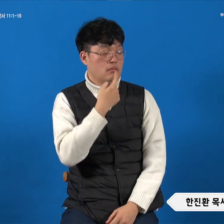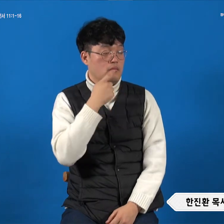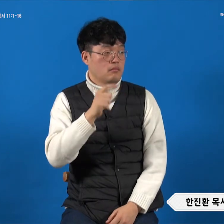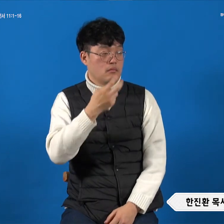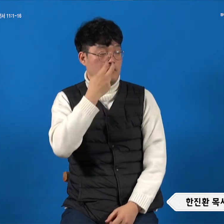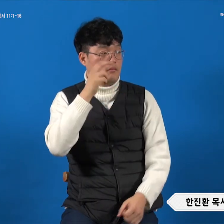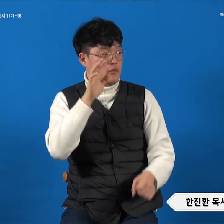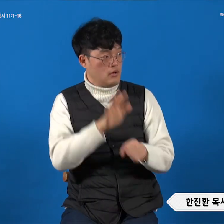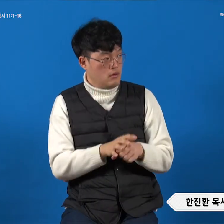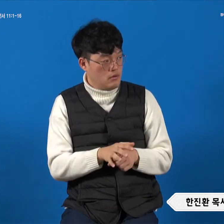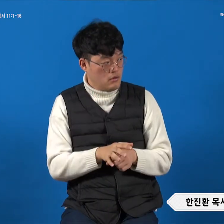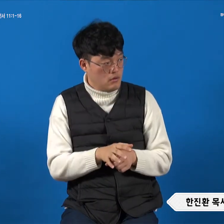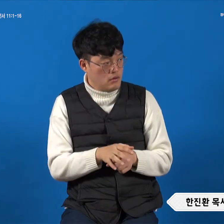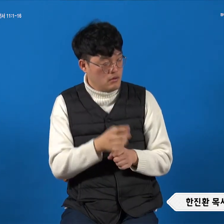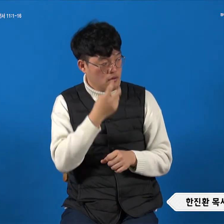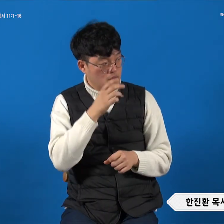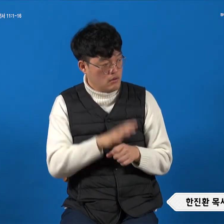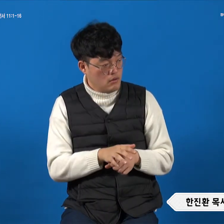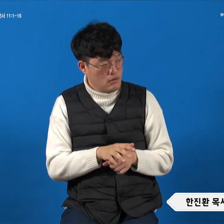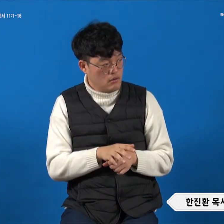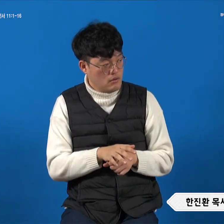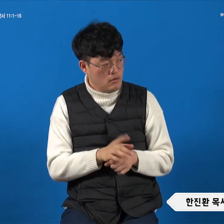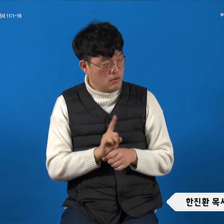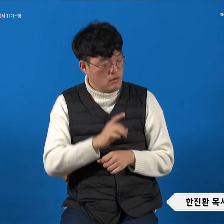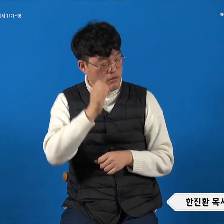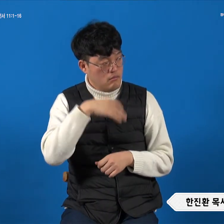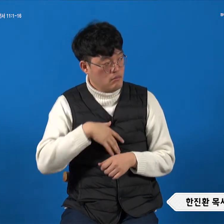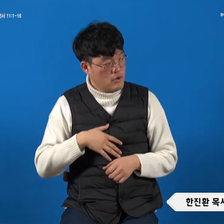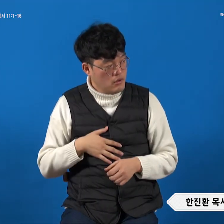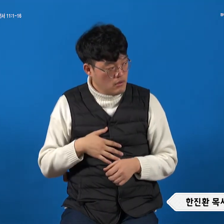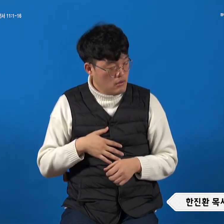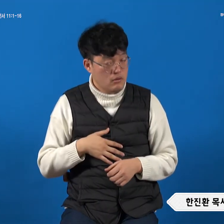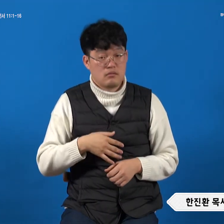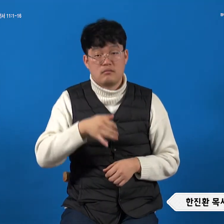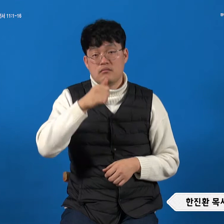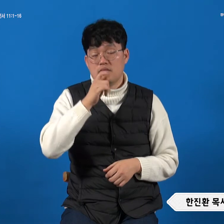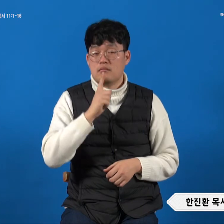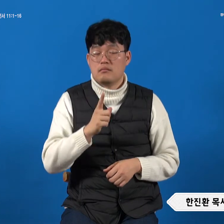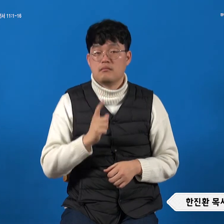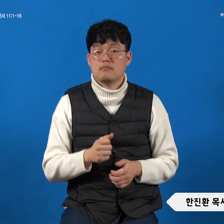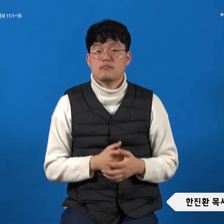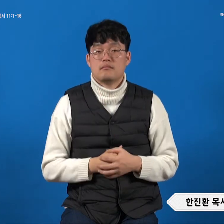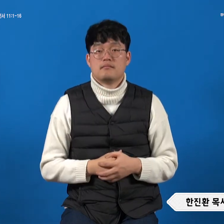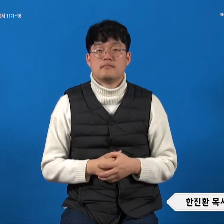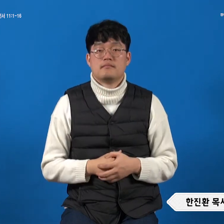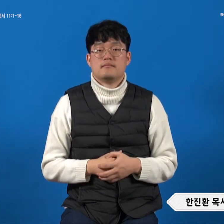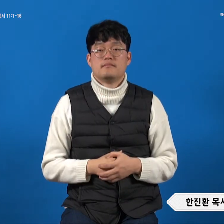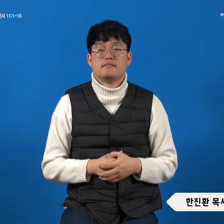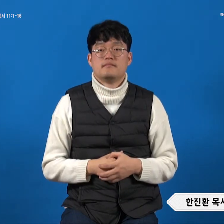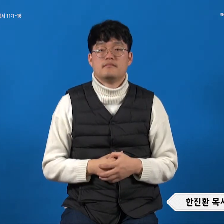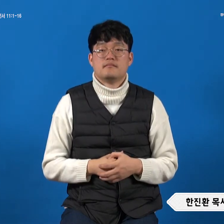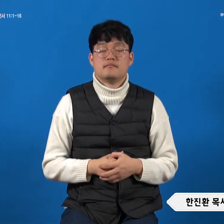장로님이 할 말이 없어서 그냥 어이가 없어서 그냥 멍하게 바라보았답니다.